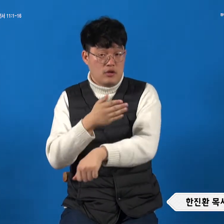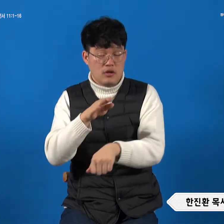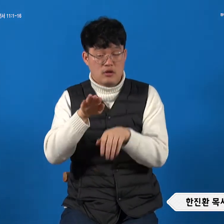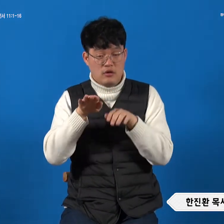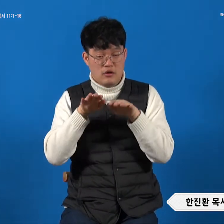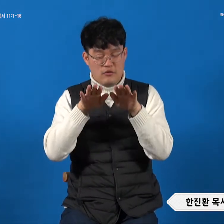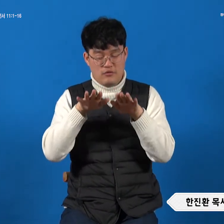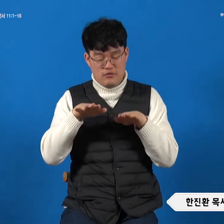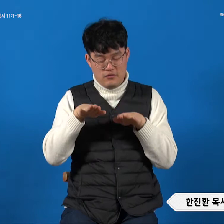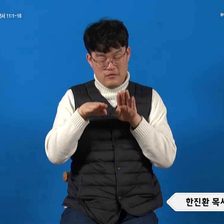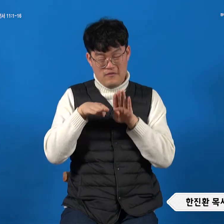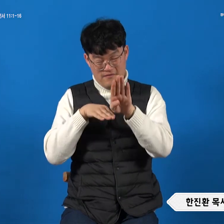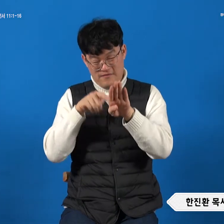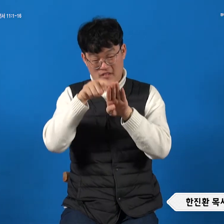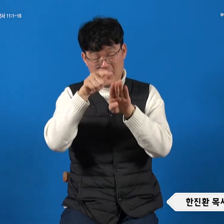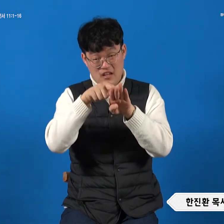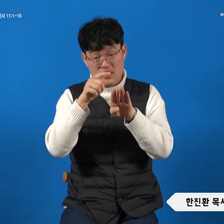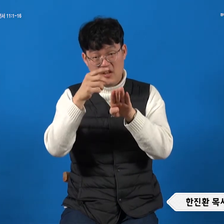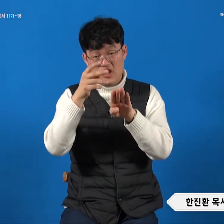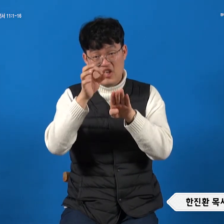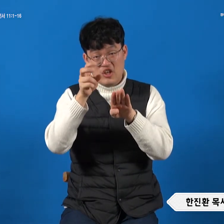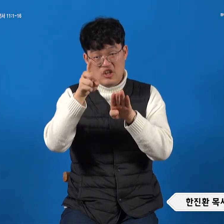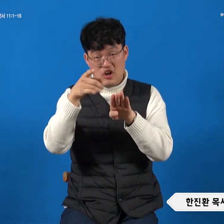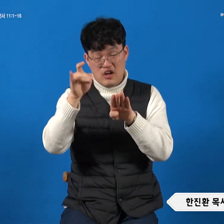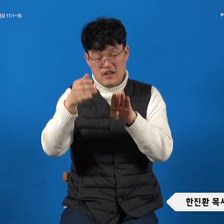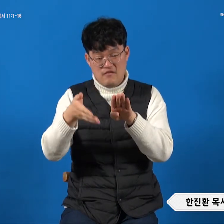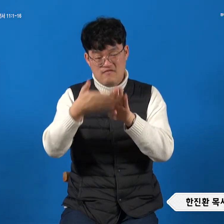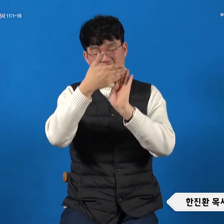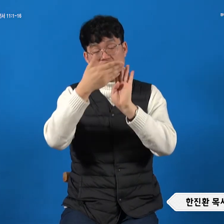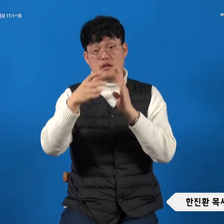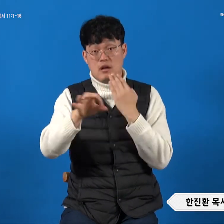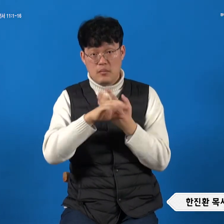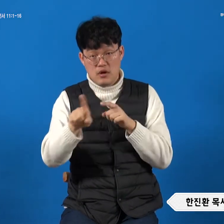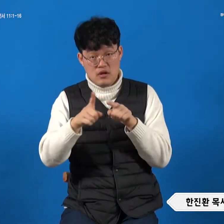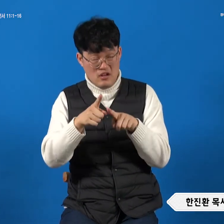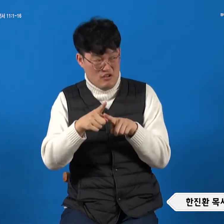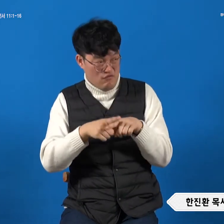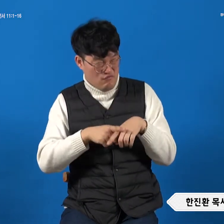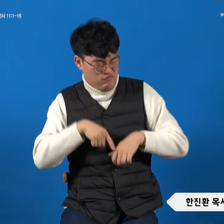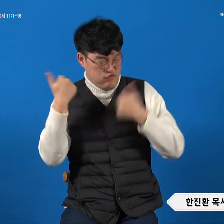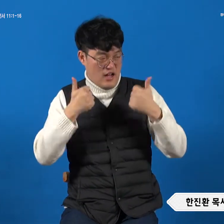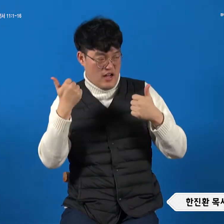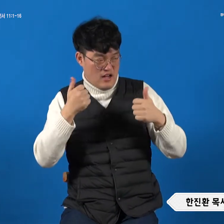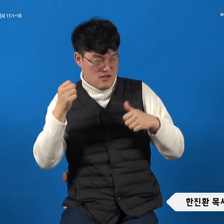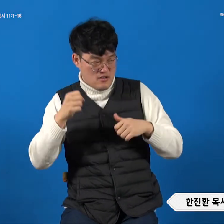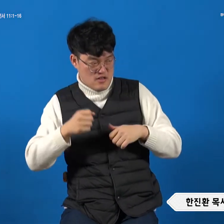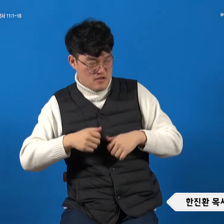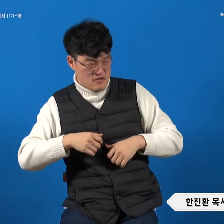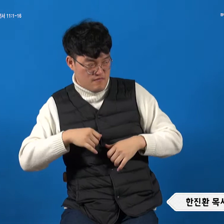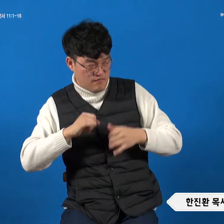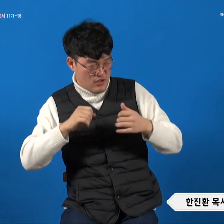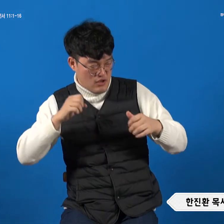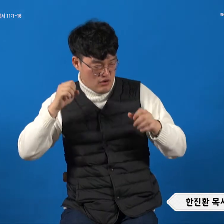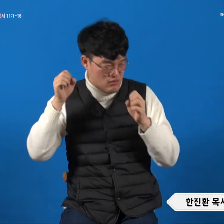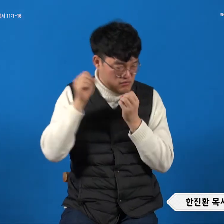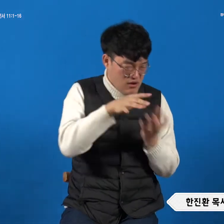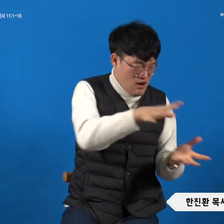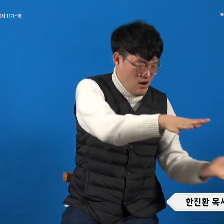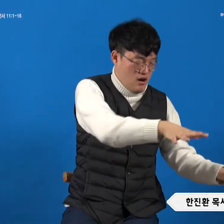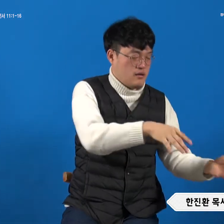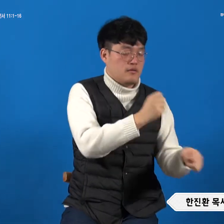잘못해서 이 영린을 건드리면 용은 격분해서 반드시 그 사람을